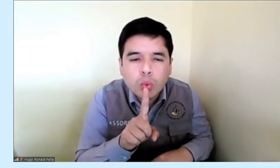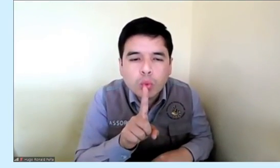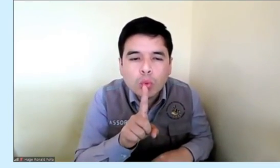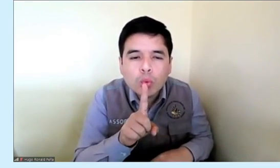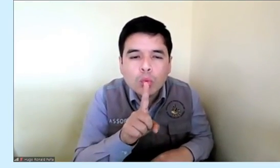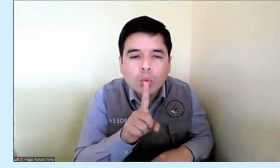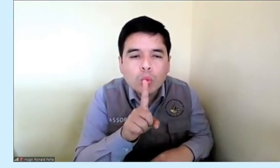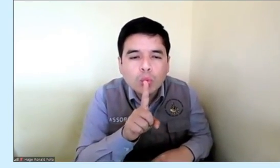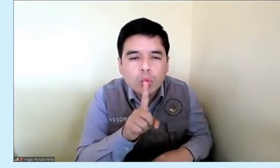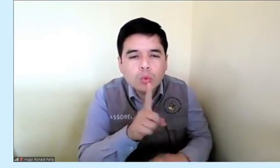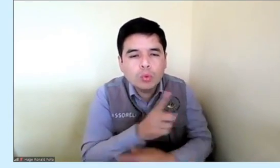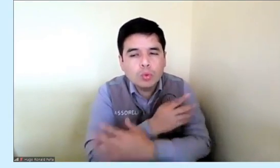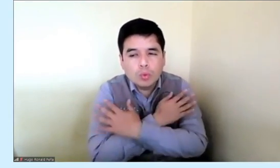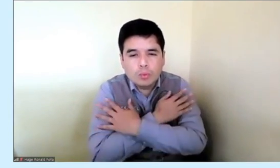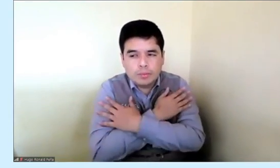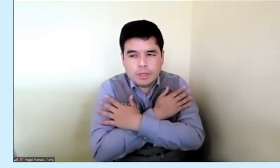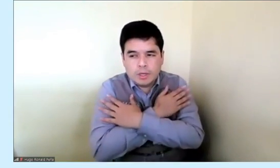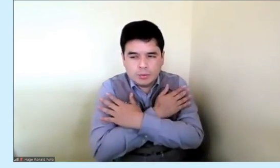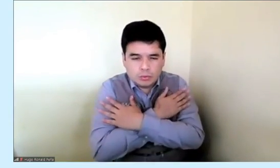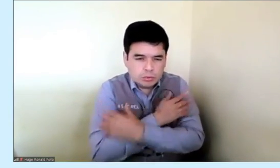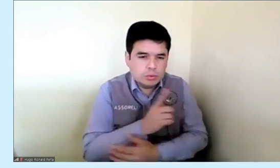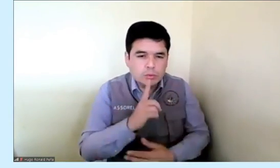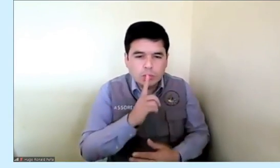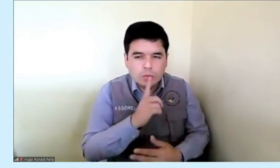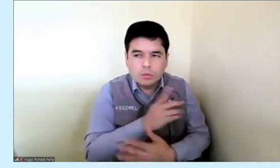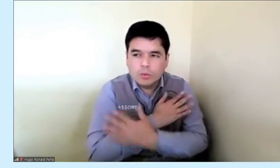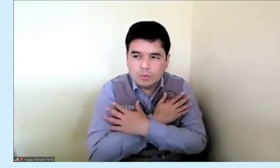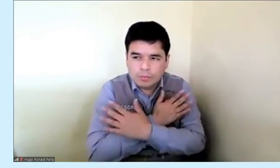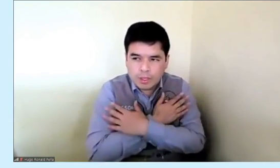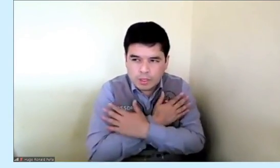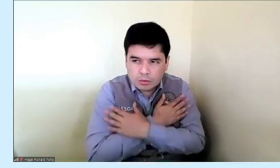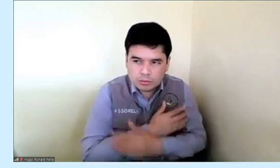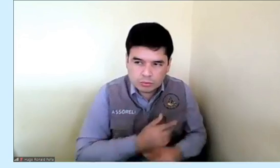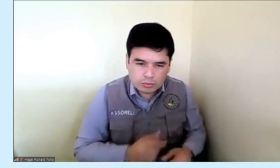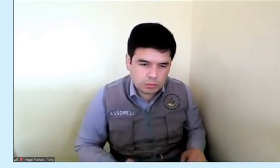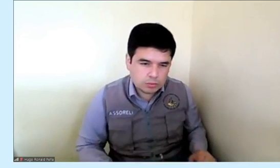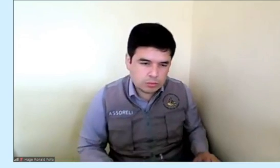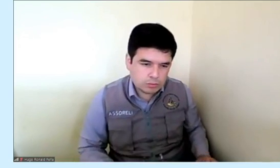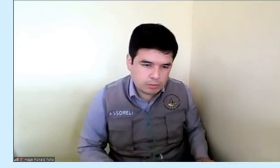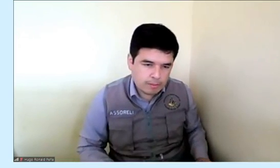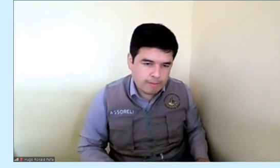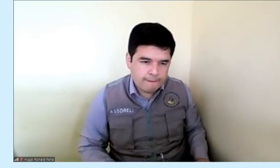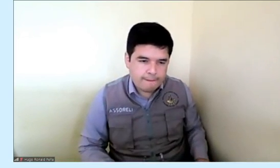cumpleaños también solo con el índice y un abrazo pequeño. Cumpleaños.